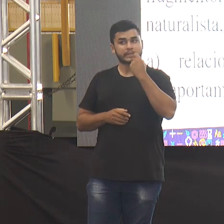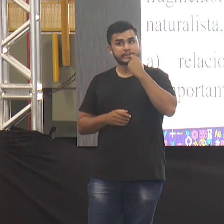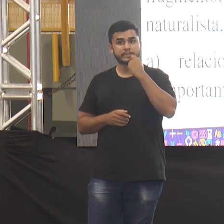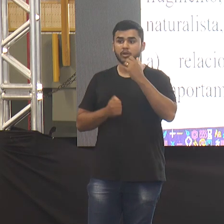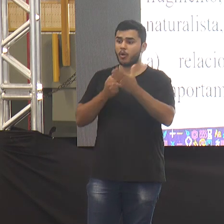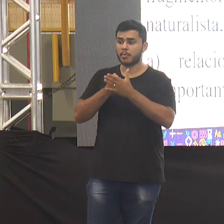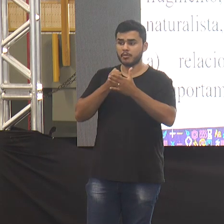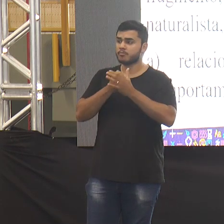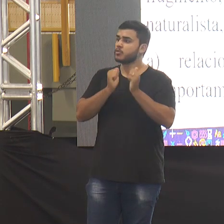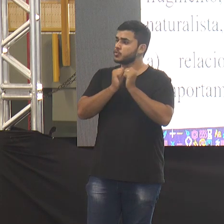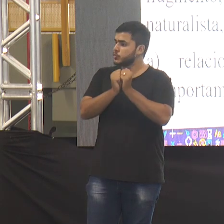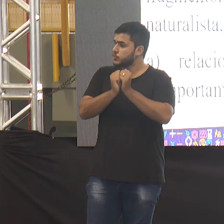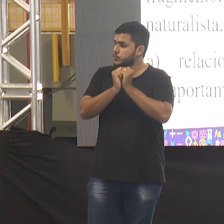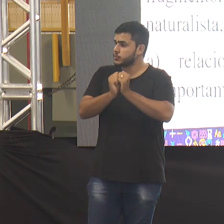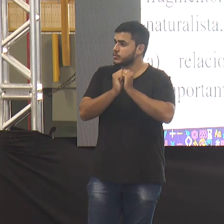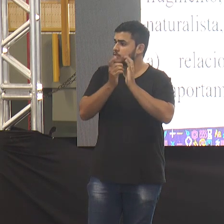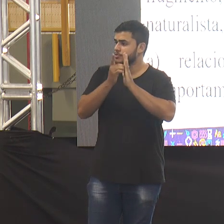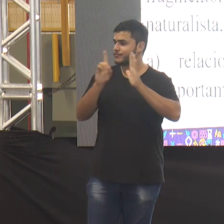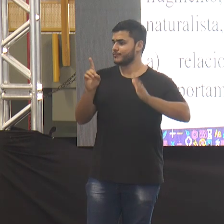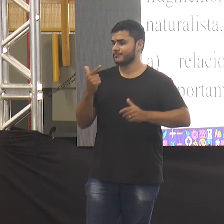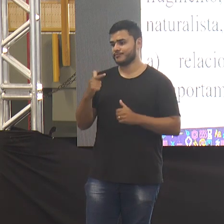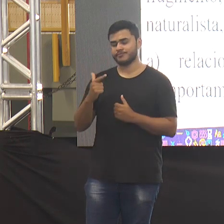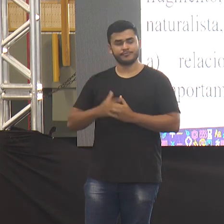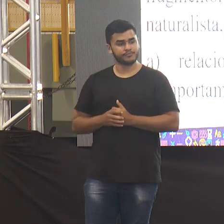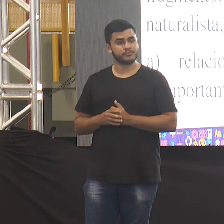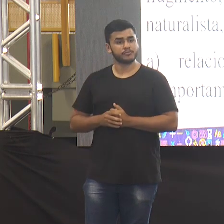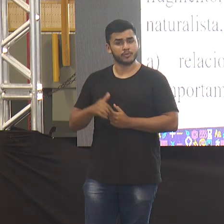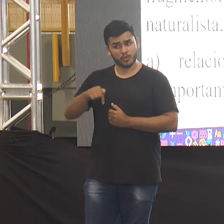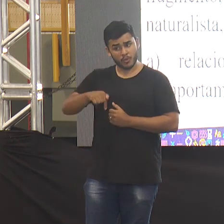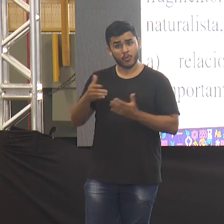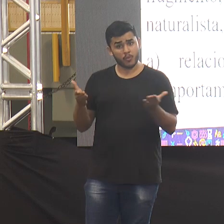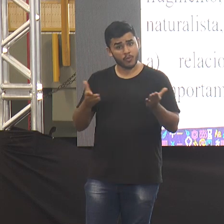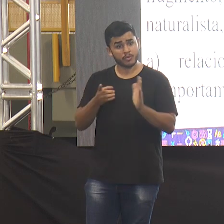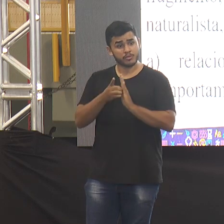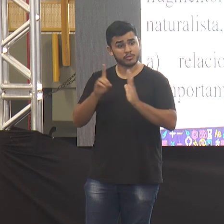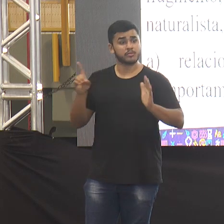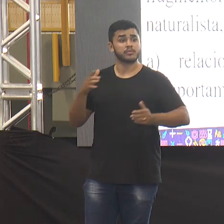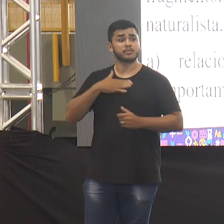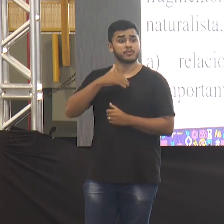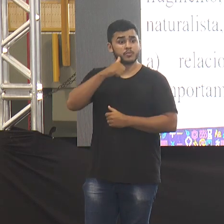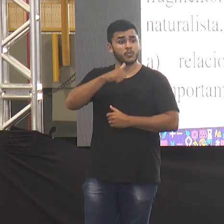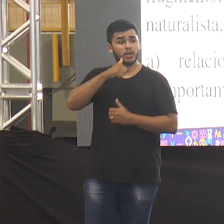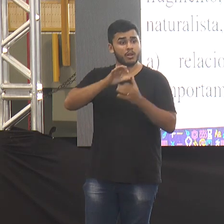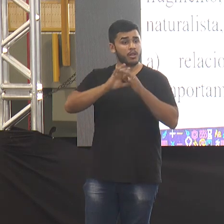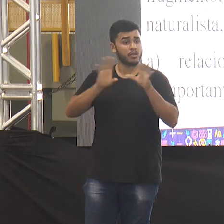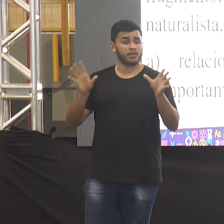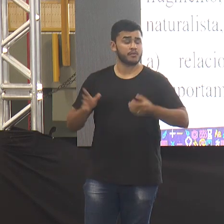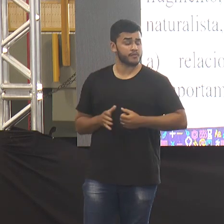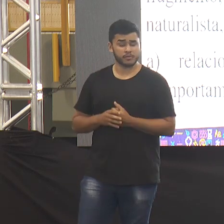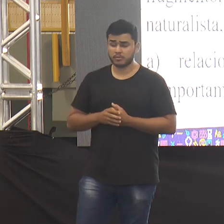Então hoje, há mais divórcios porque a mulher se libertou.